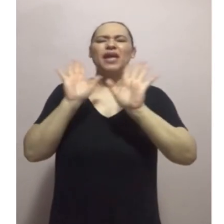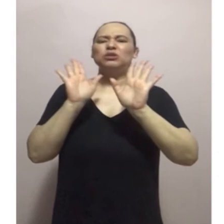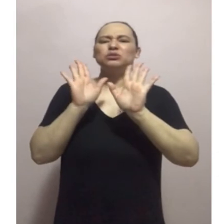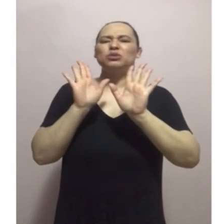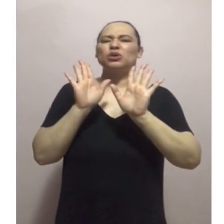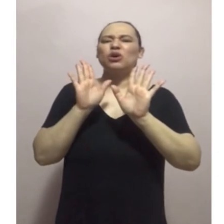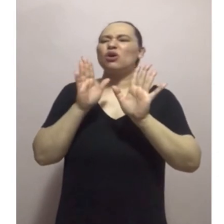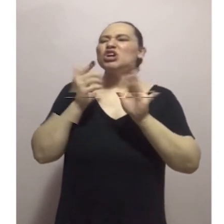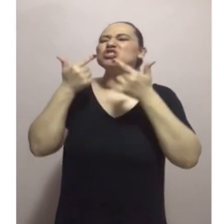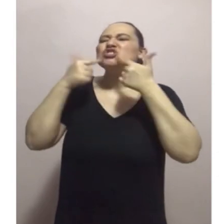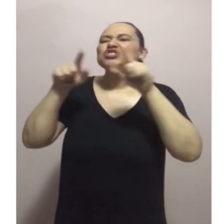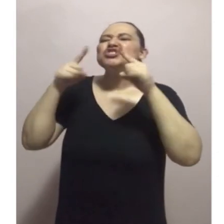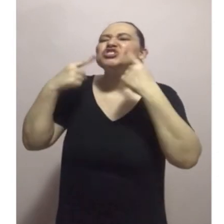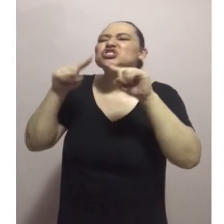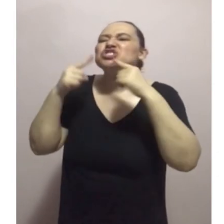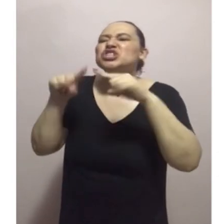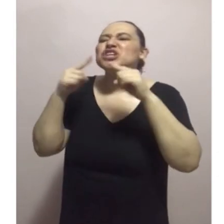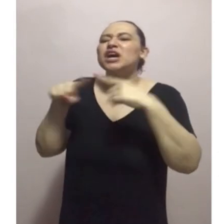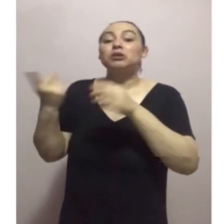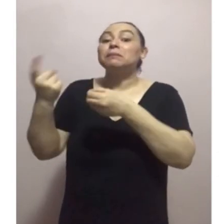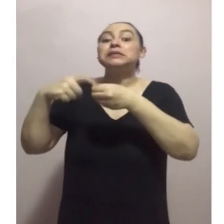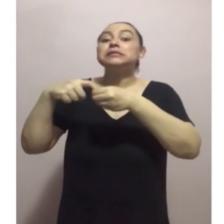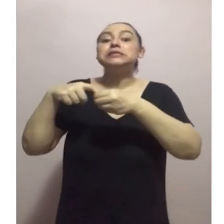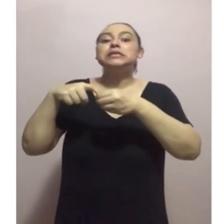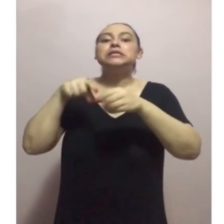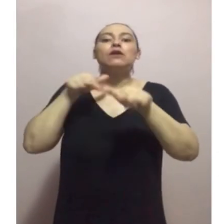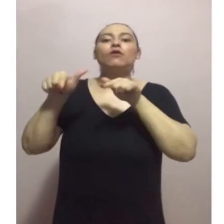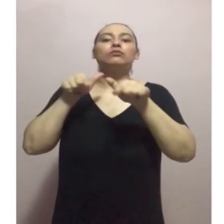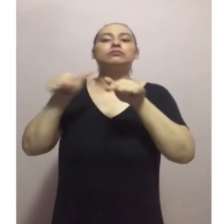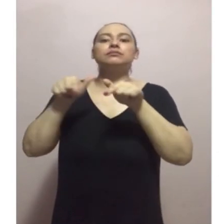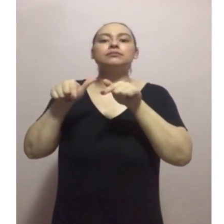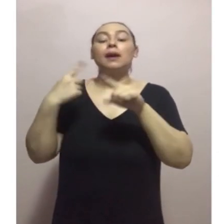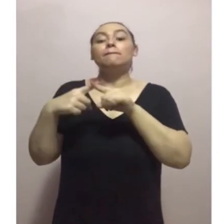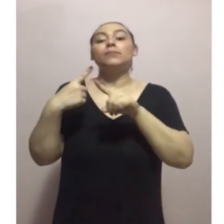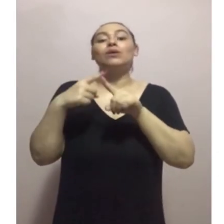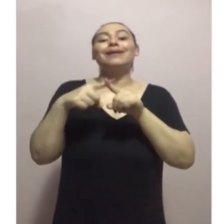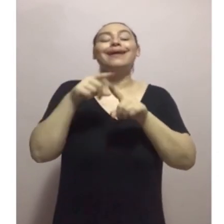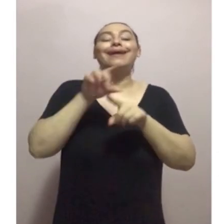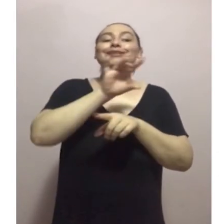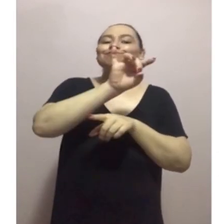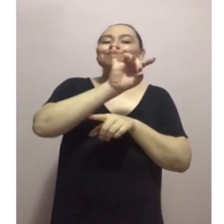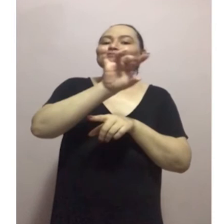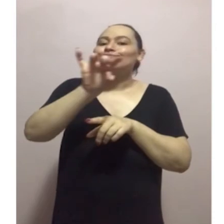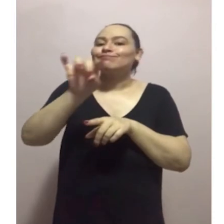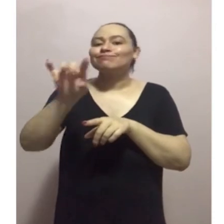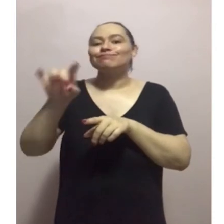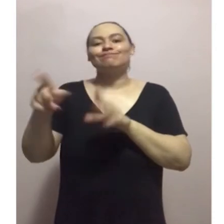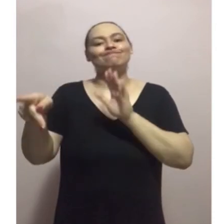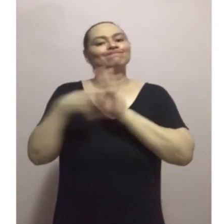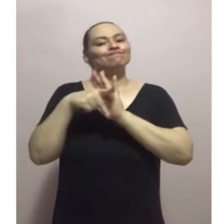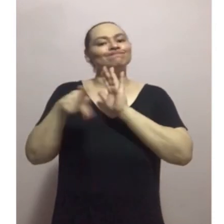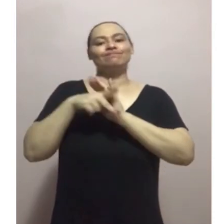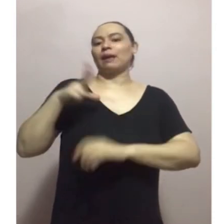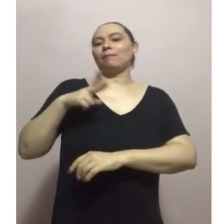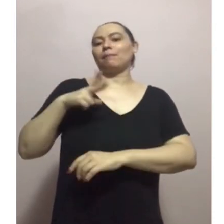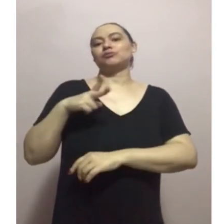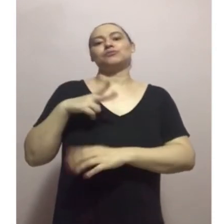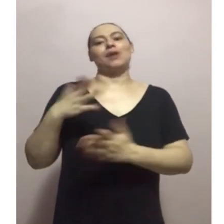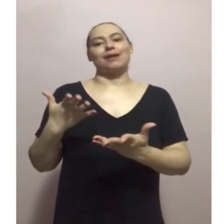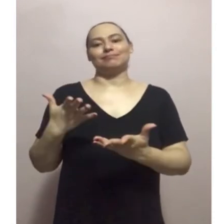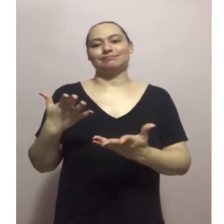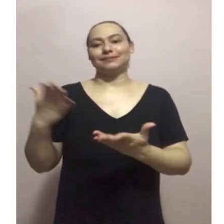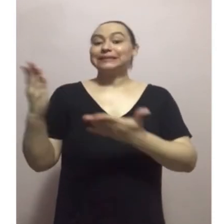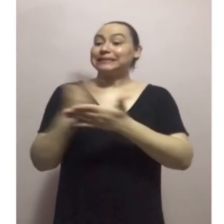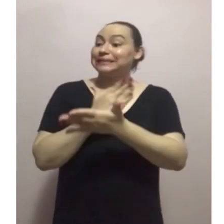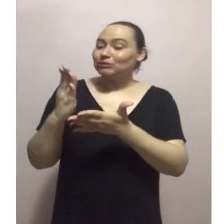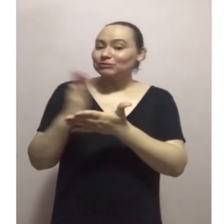ninguém mais que precisa voltar a trabalhar, porque assim cada caso é um caso, sabe? e